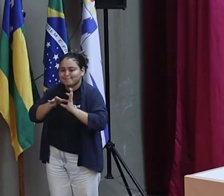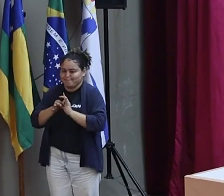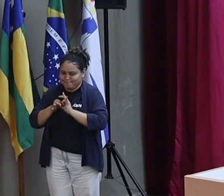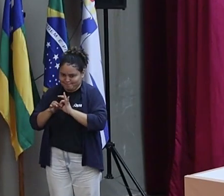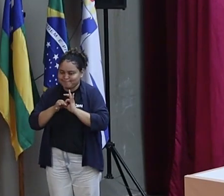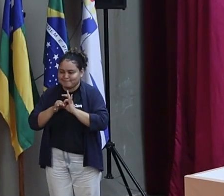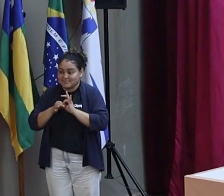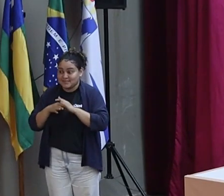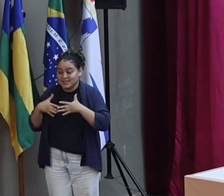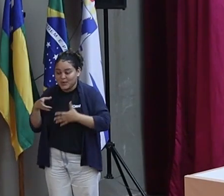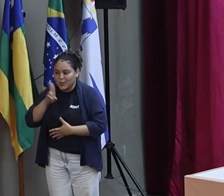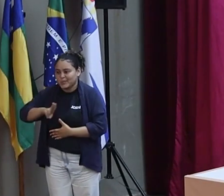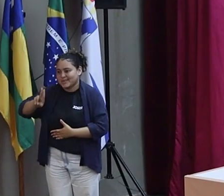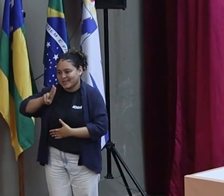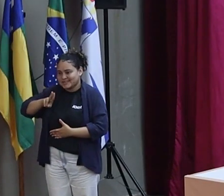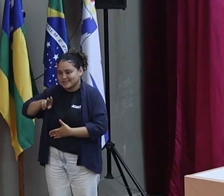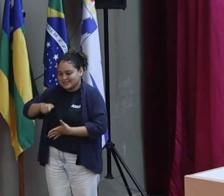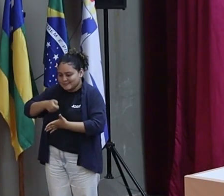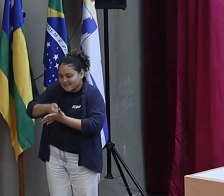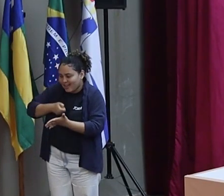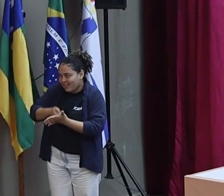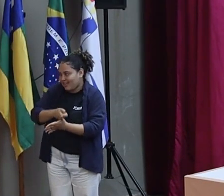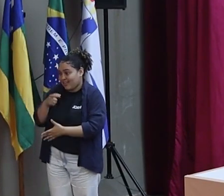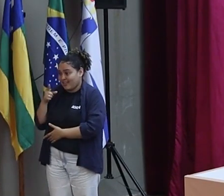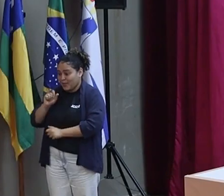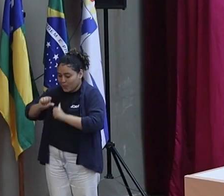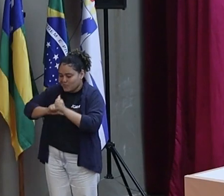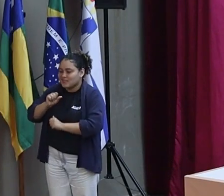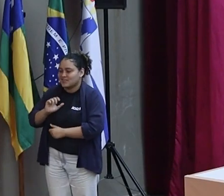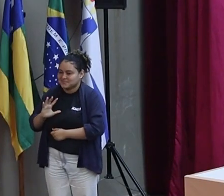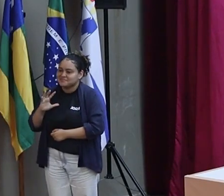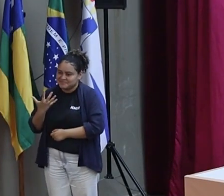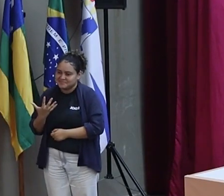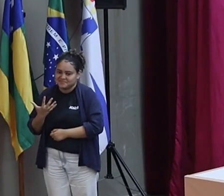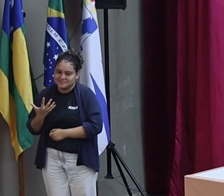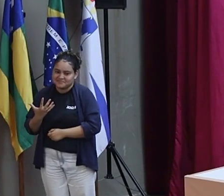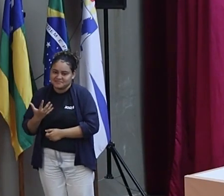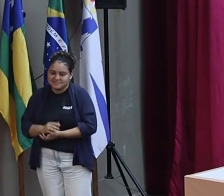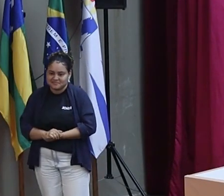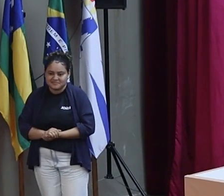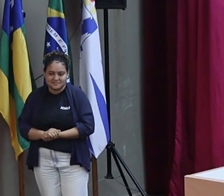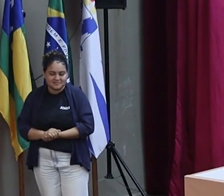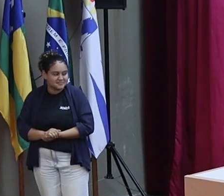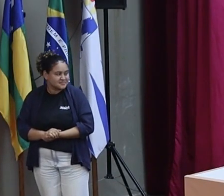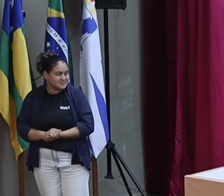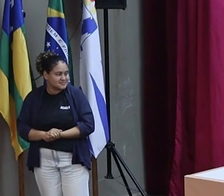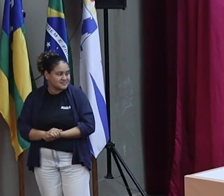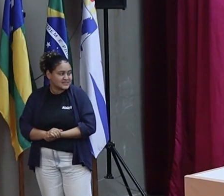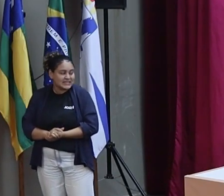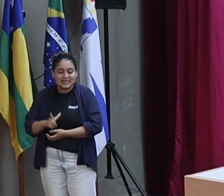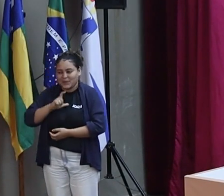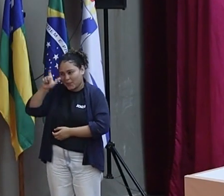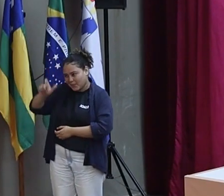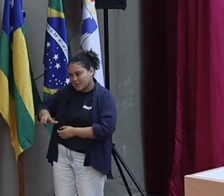sentido, os aquilombamentos, né, eles estão acontecendo. E tem um jovem da periferia